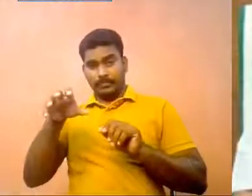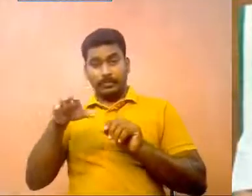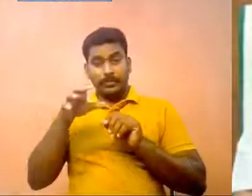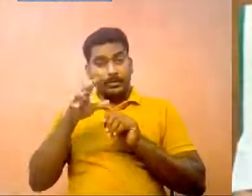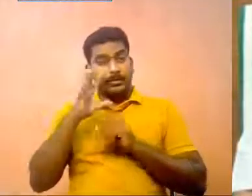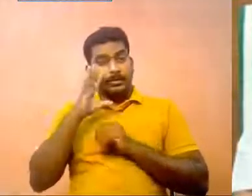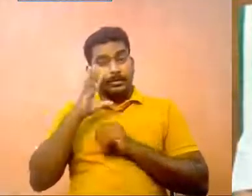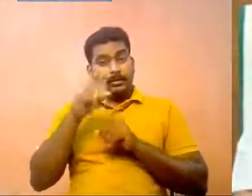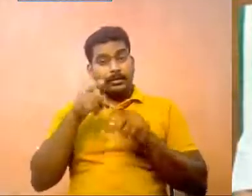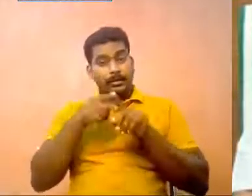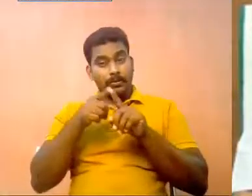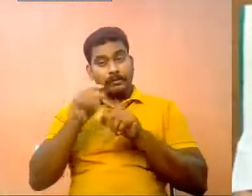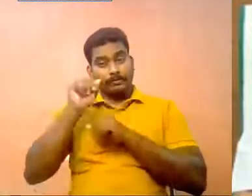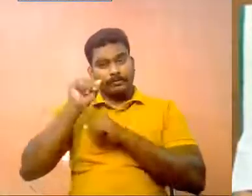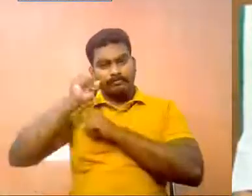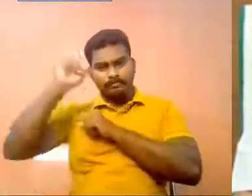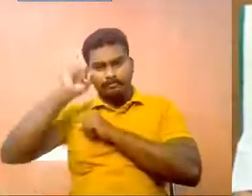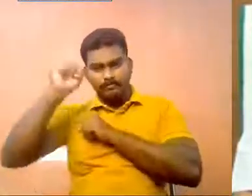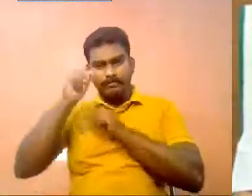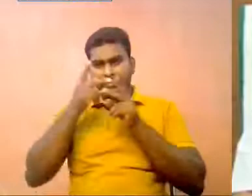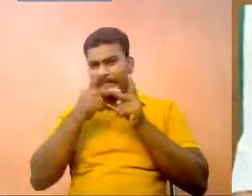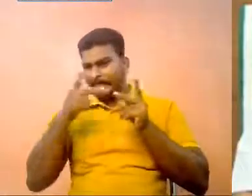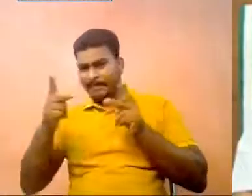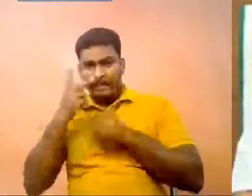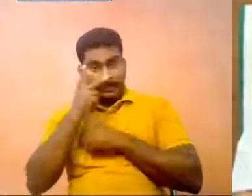പ്രത്യേക രീതിയിലുള്ള സമരരീതികൾ നമ്മൾ കണ്ടിരുന്നു.